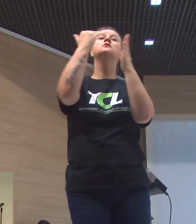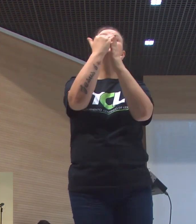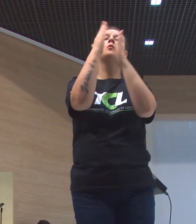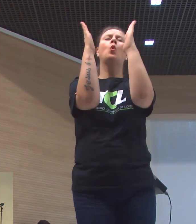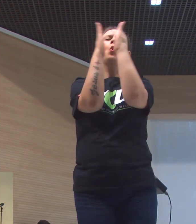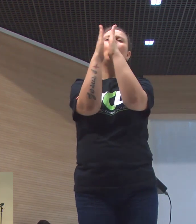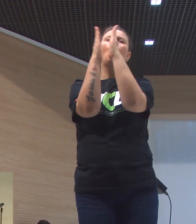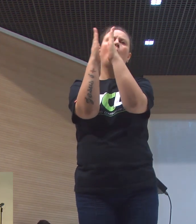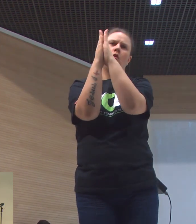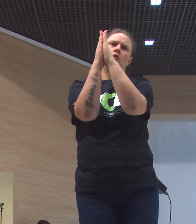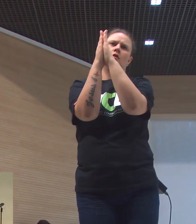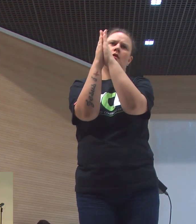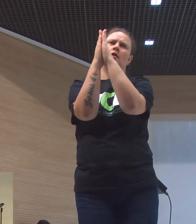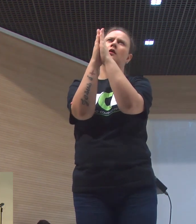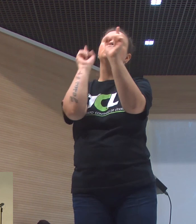no reino do céu.